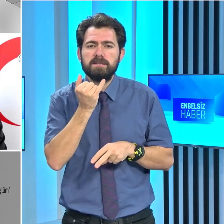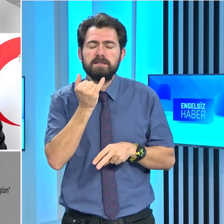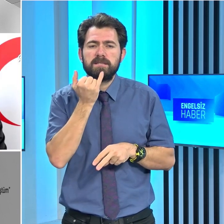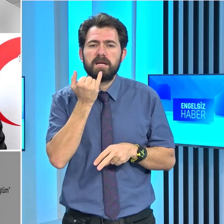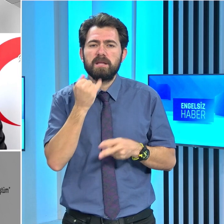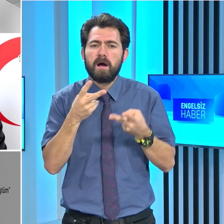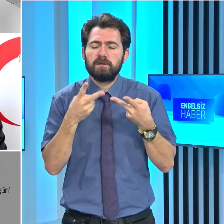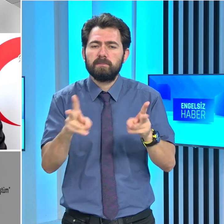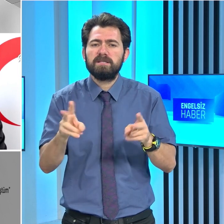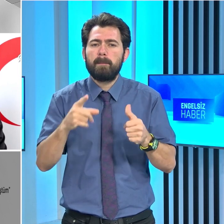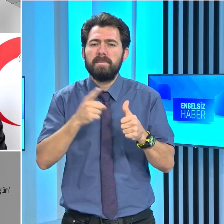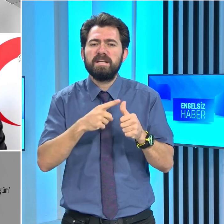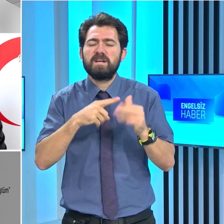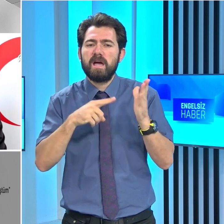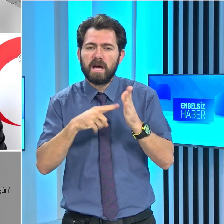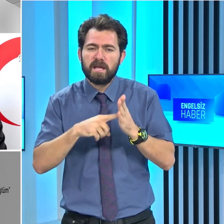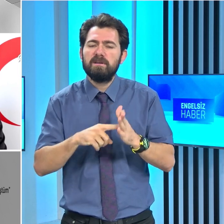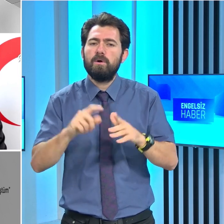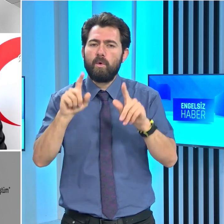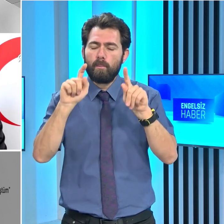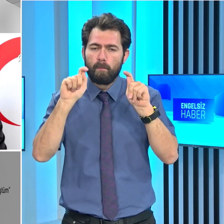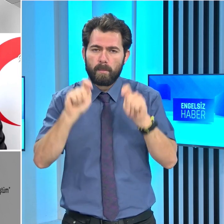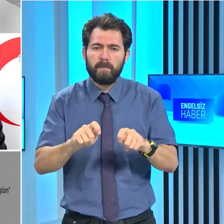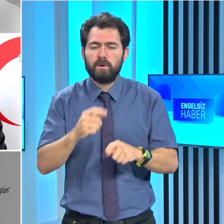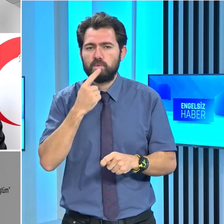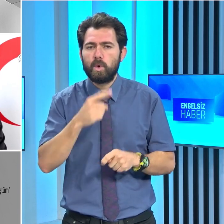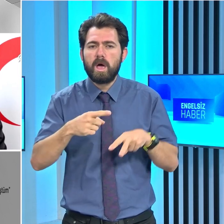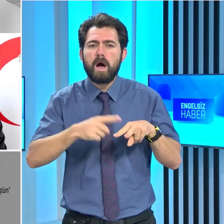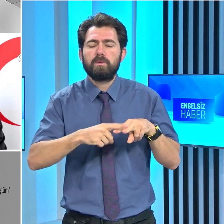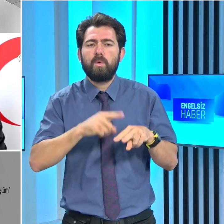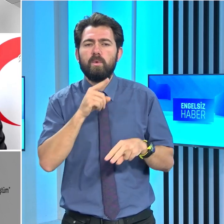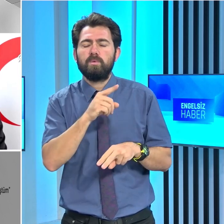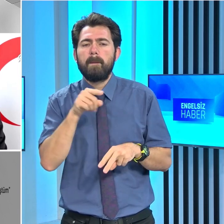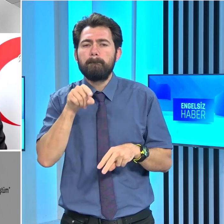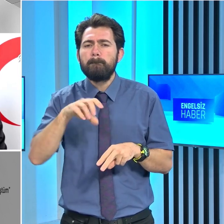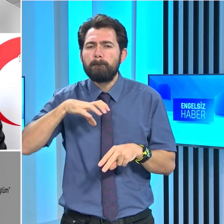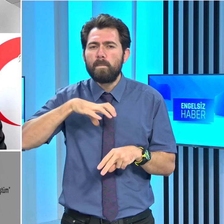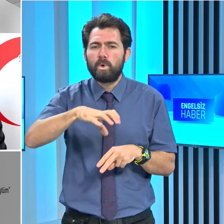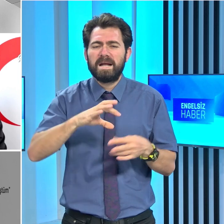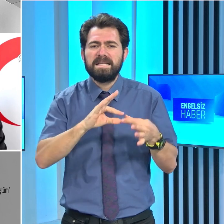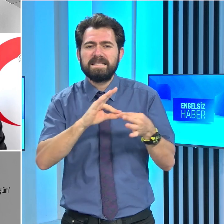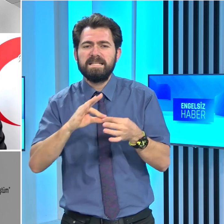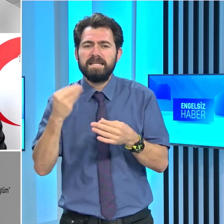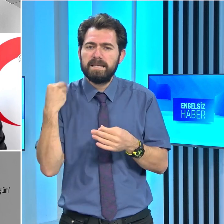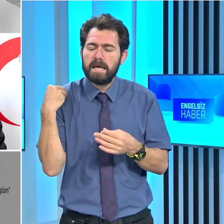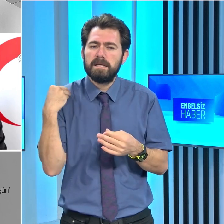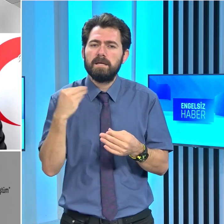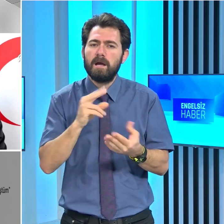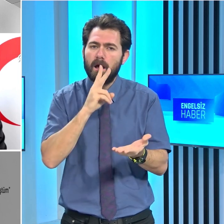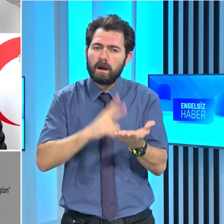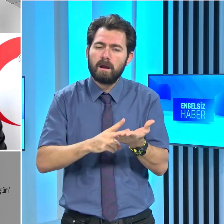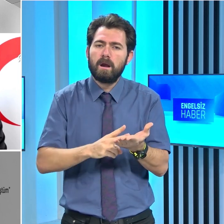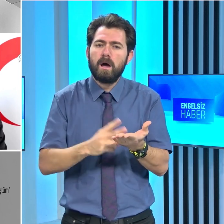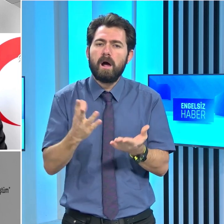açılmasıyla ilk hedeflerine ulaştıklarını kaydeden Bakan Atıoğlu, bölgeyle ilgili yeni adımlar atmaya